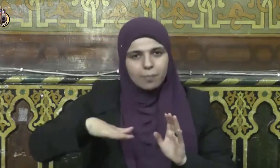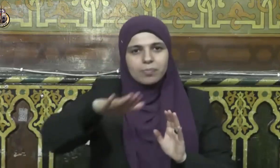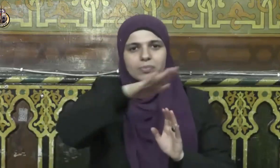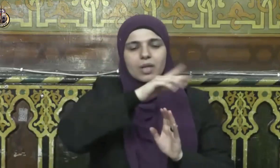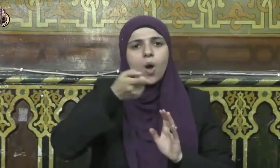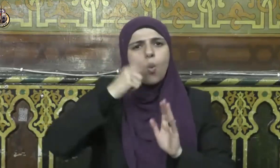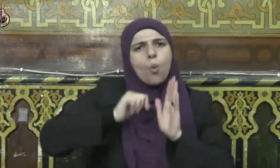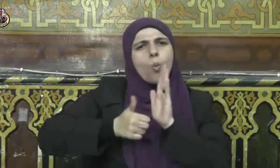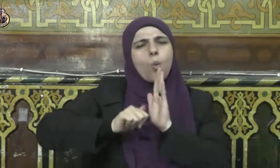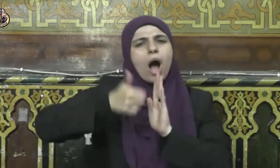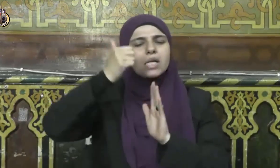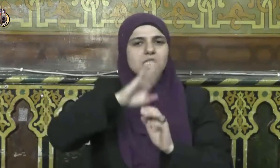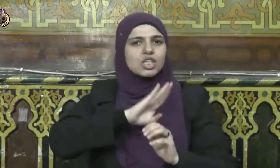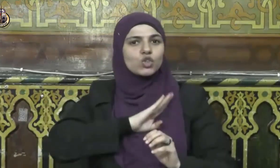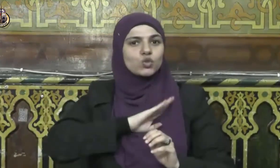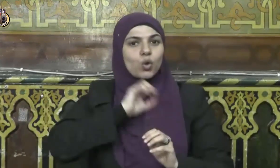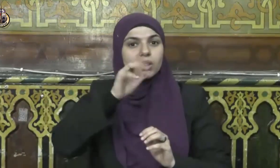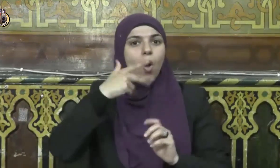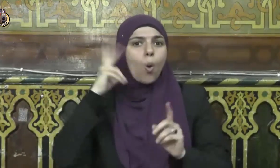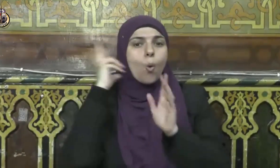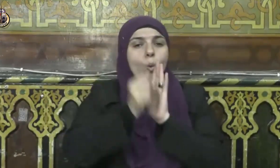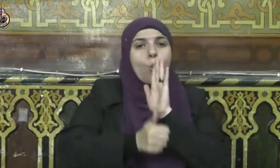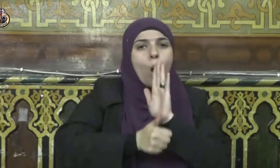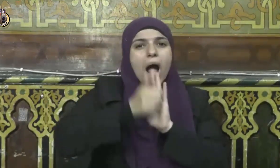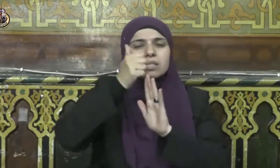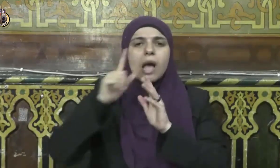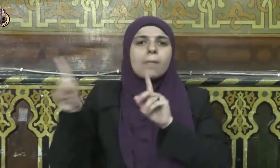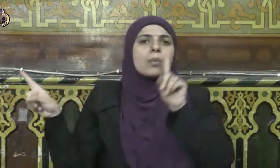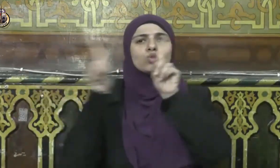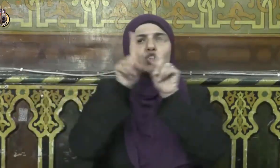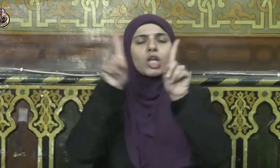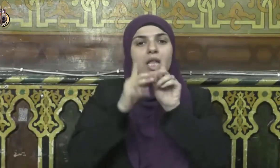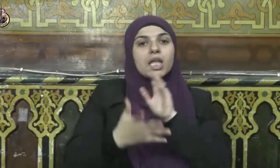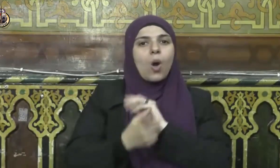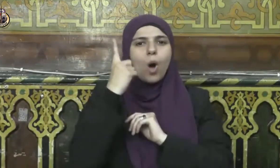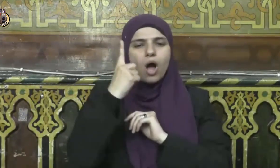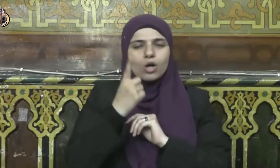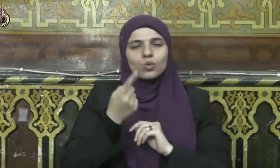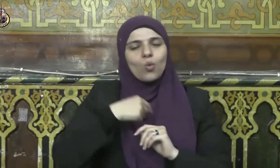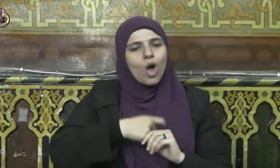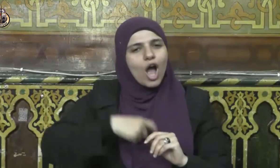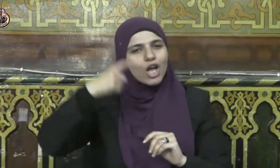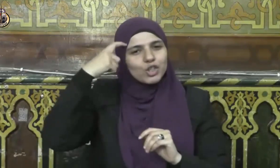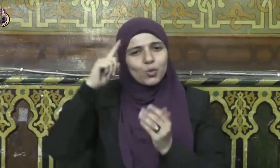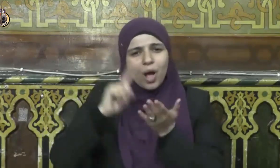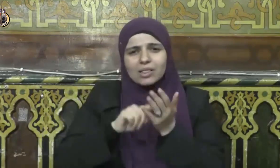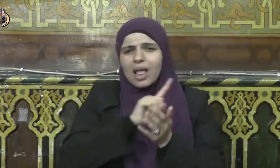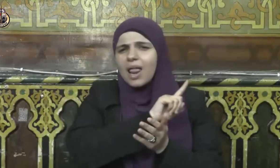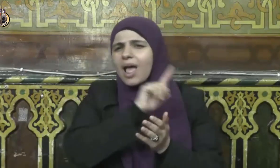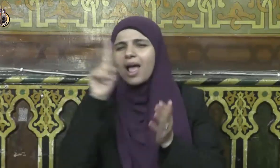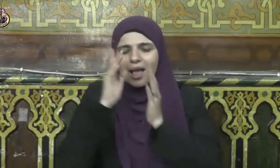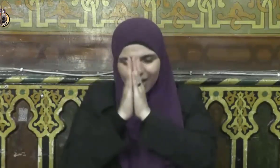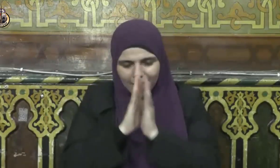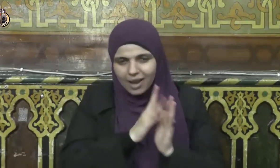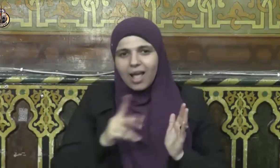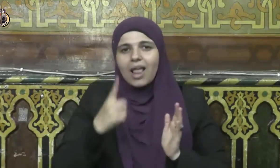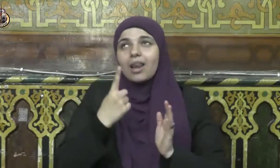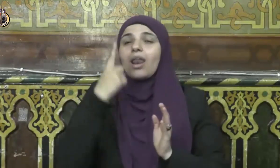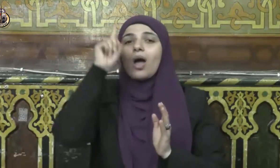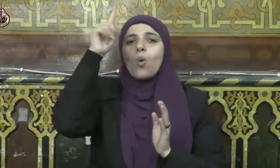عبده، وأعز جنده، وهزم الأحزاب وحده، وأشهد أن لا إله إلا